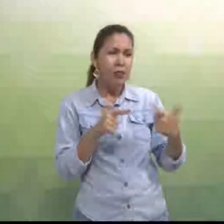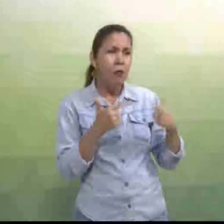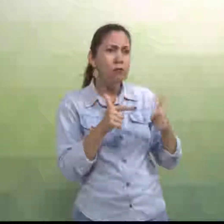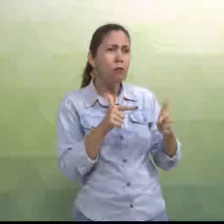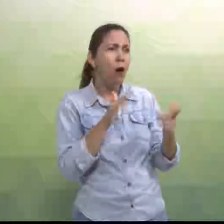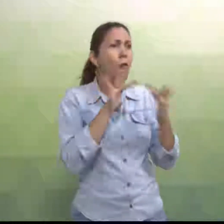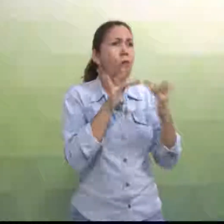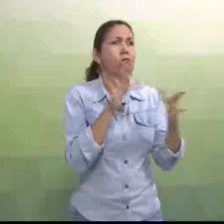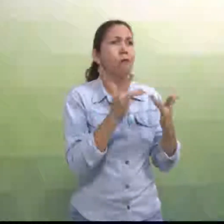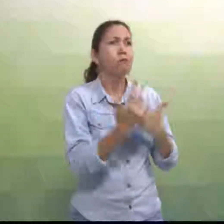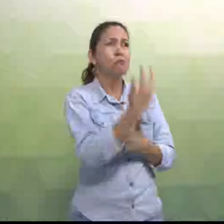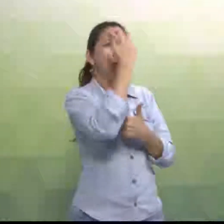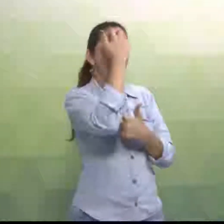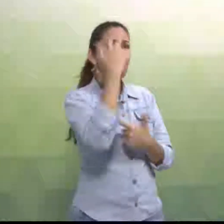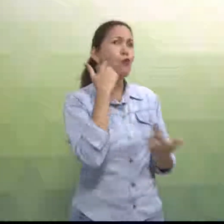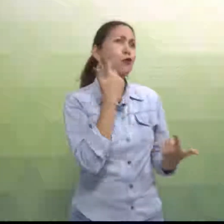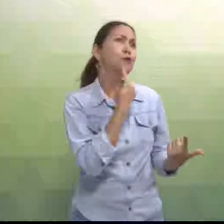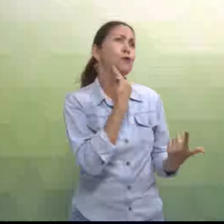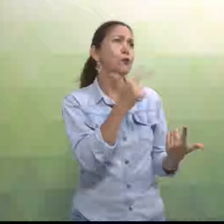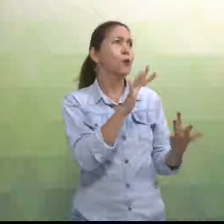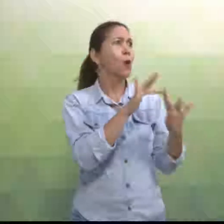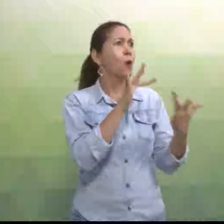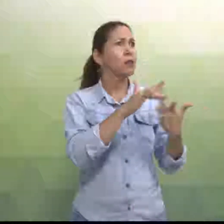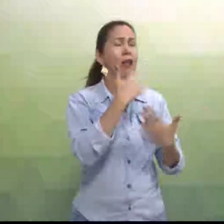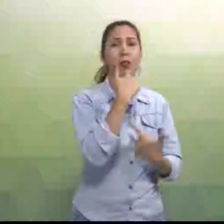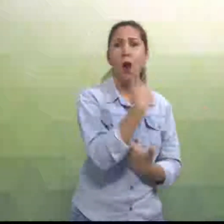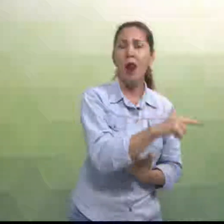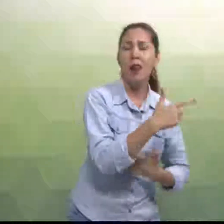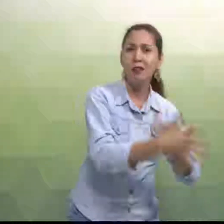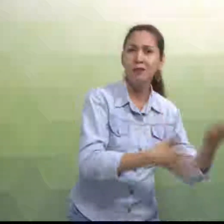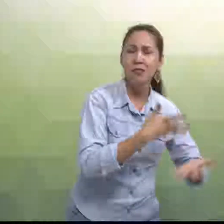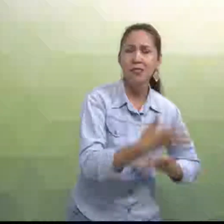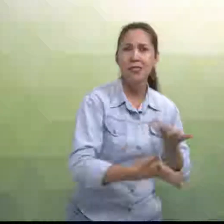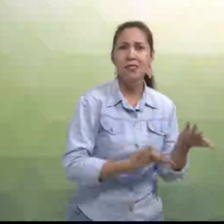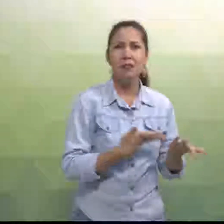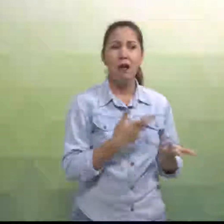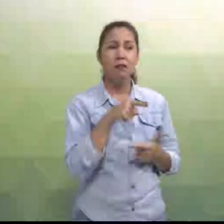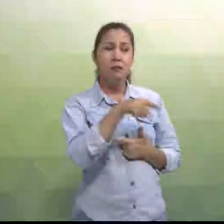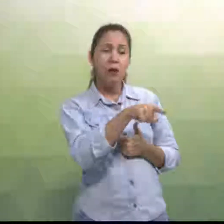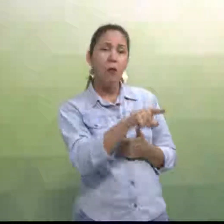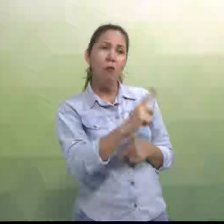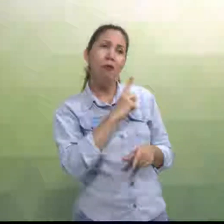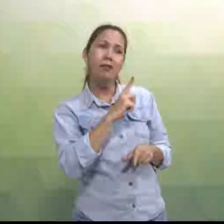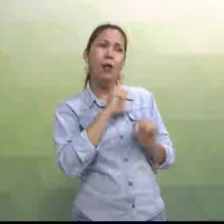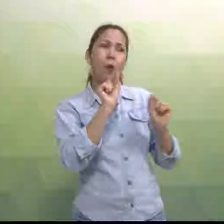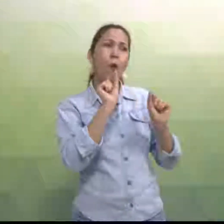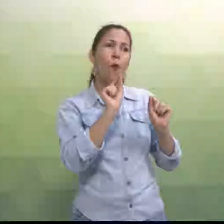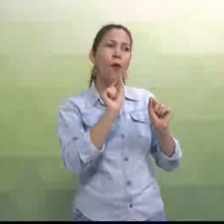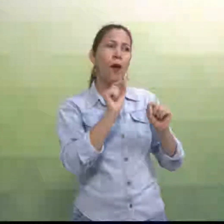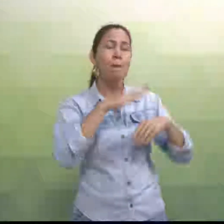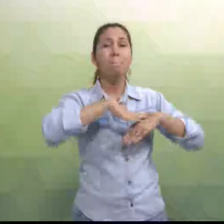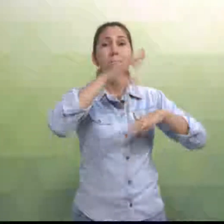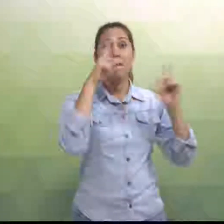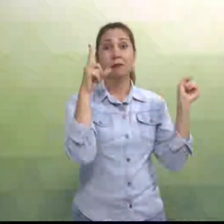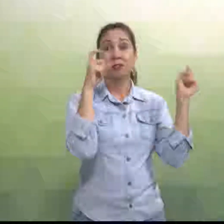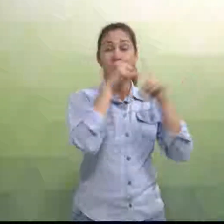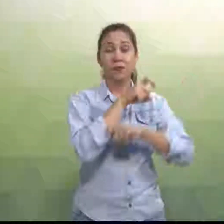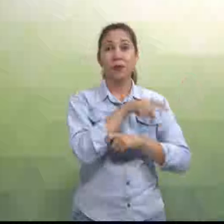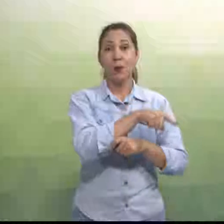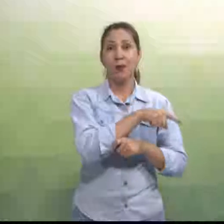porque o surdo não vai ter contato com a língua de sinais, com outros surdos, então se torna mais